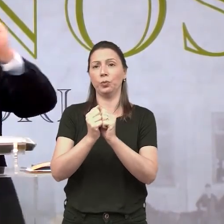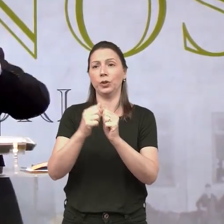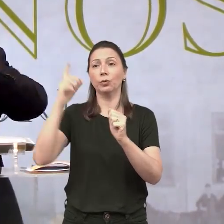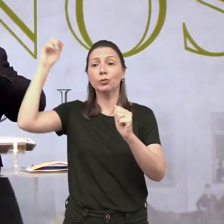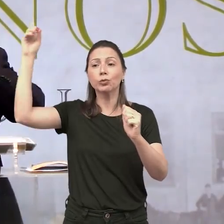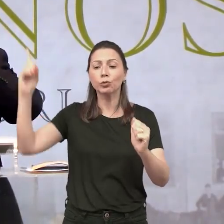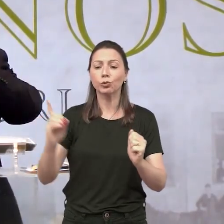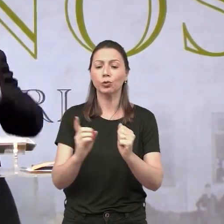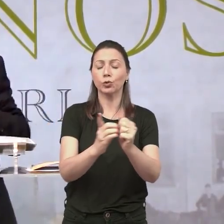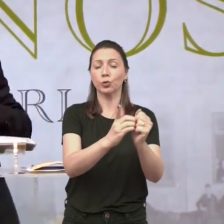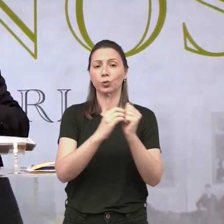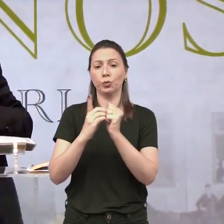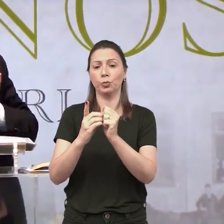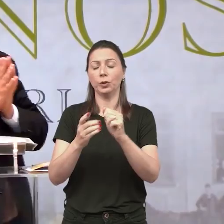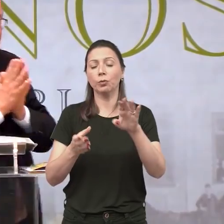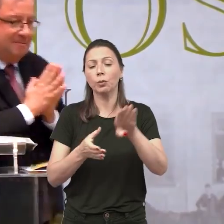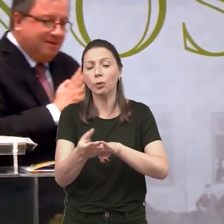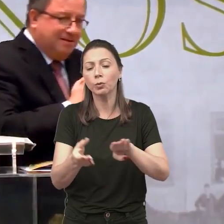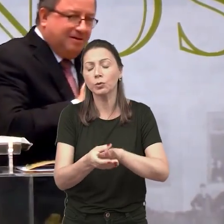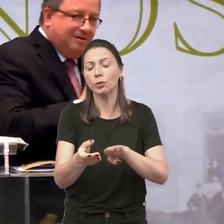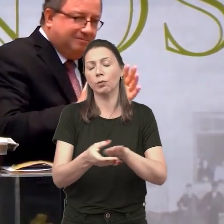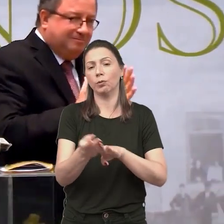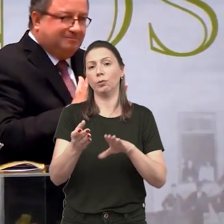darei o quê? Conselho.